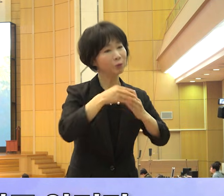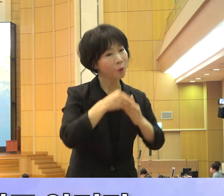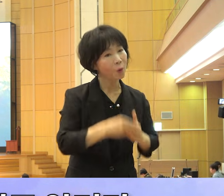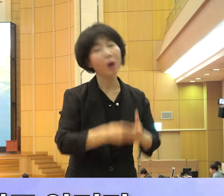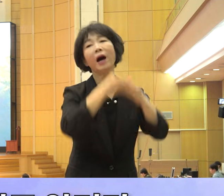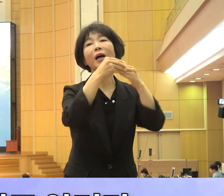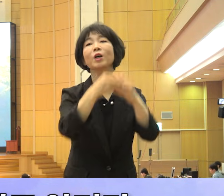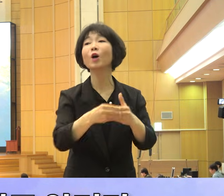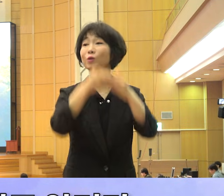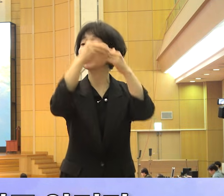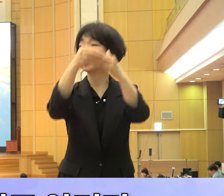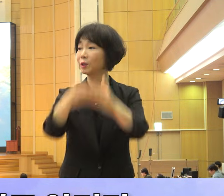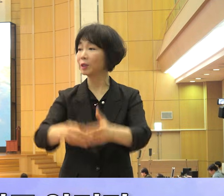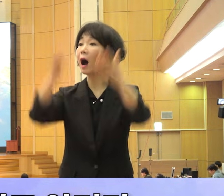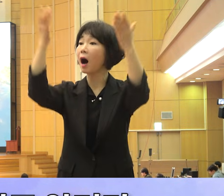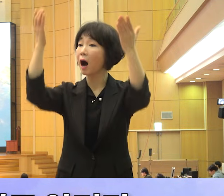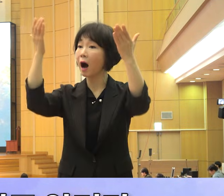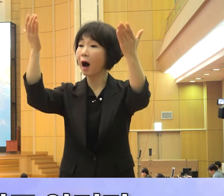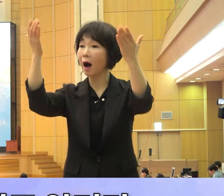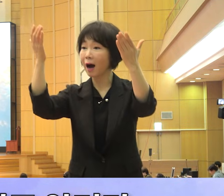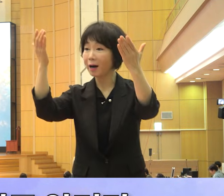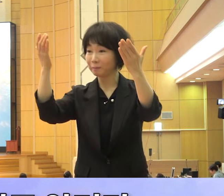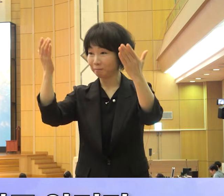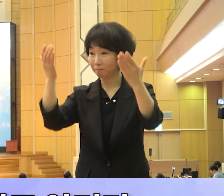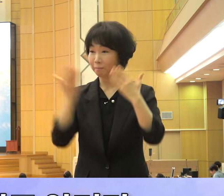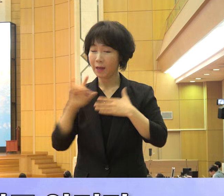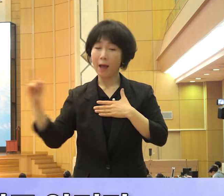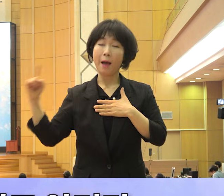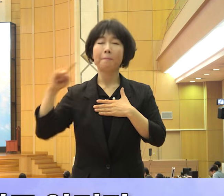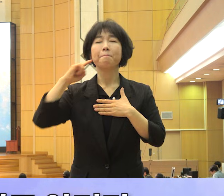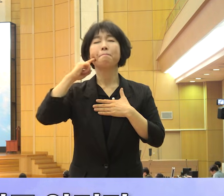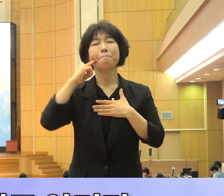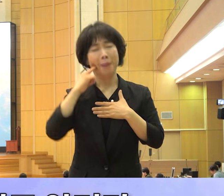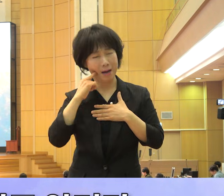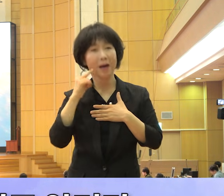늘 인도하여 주신다. 예쁜